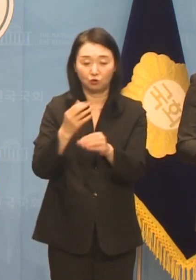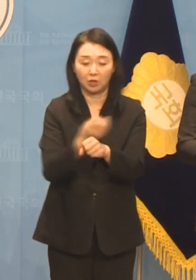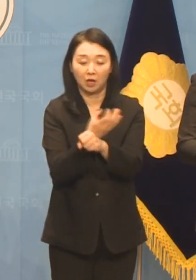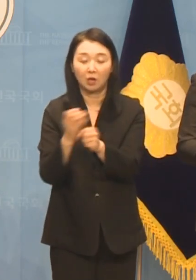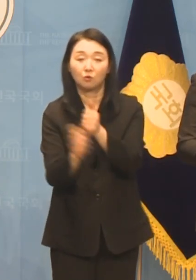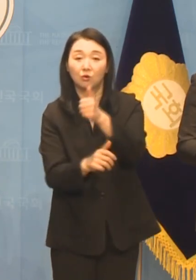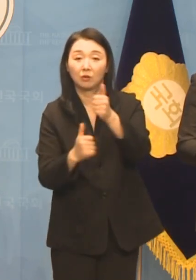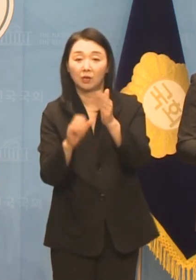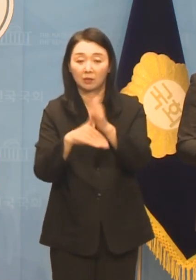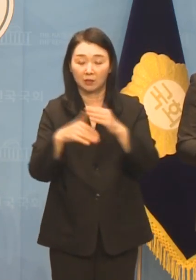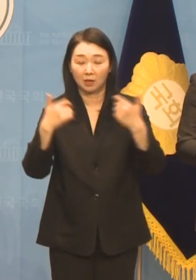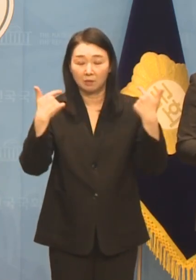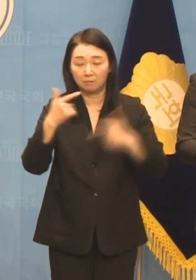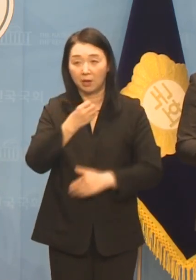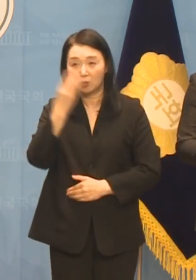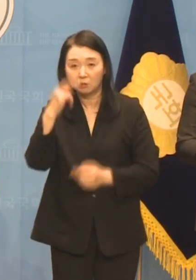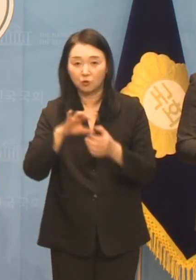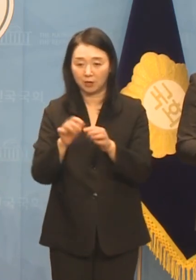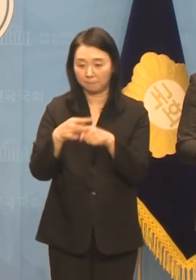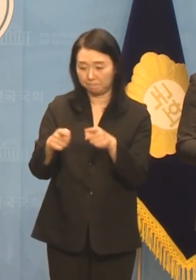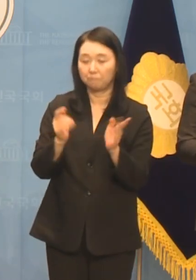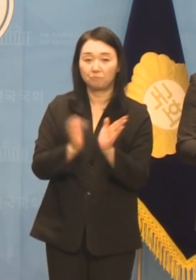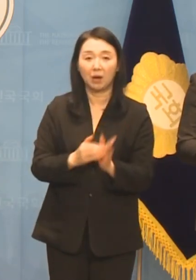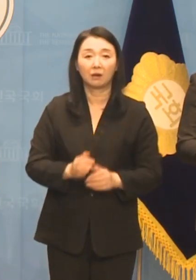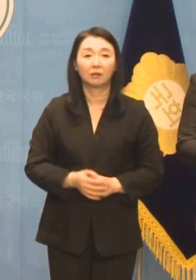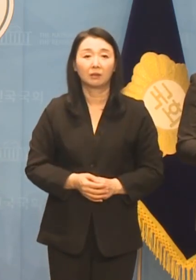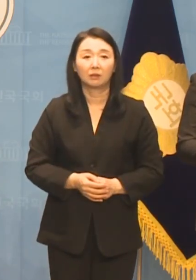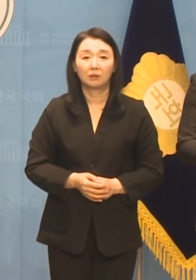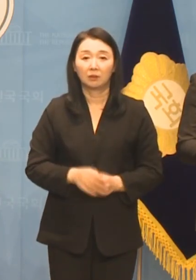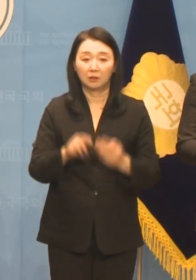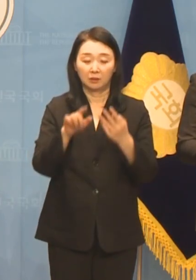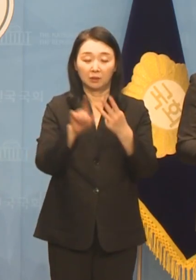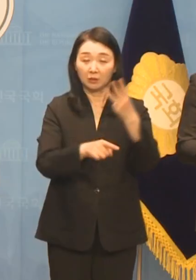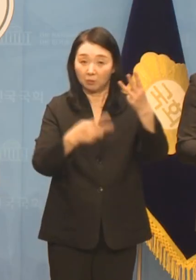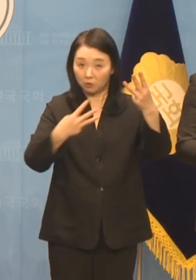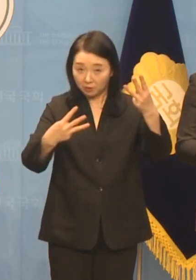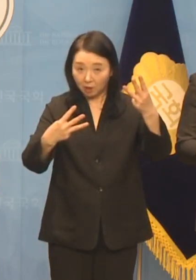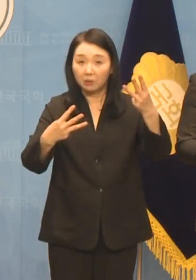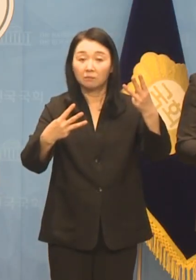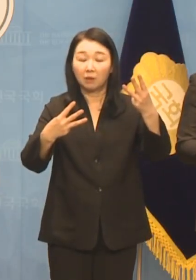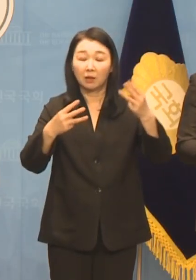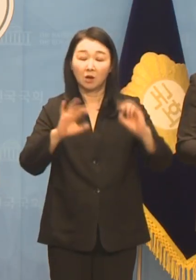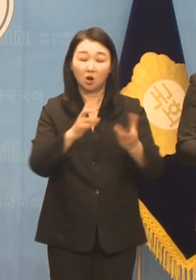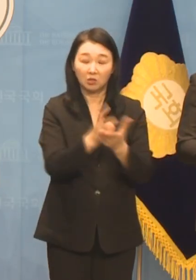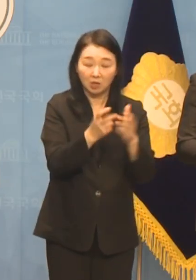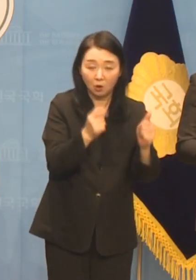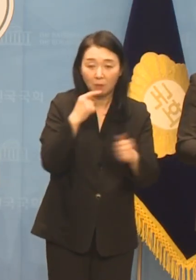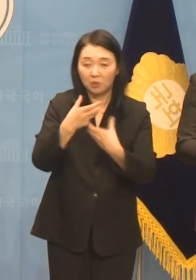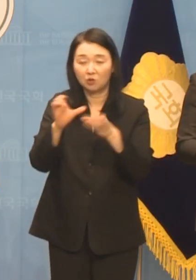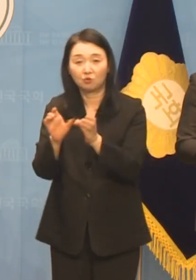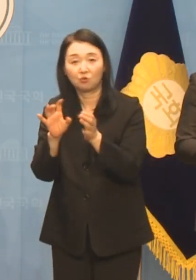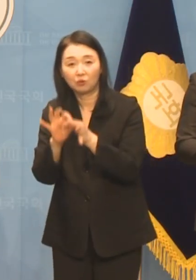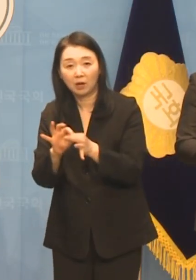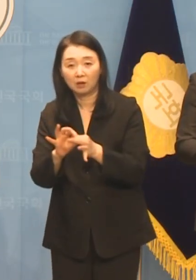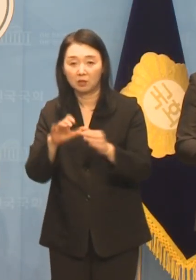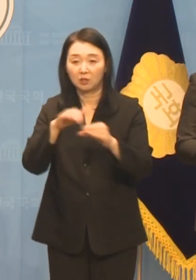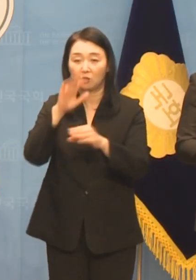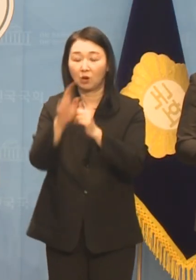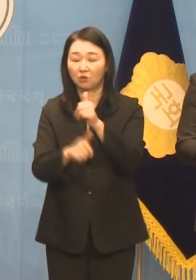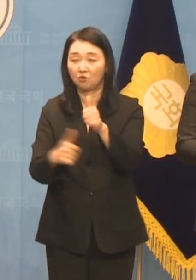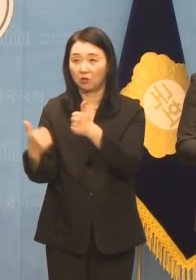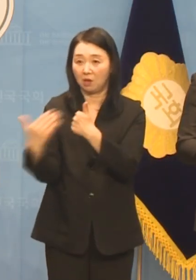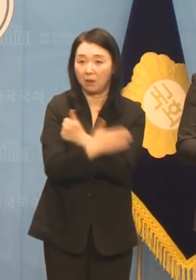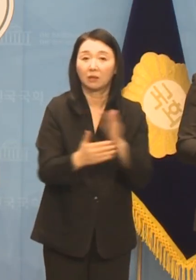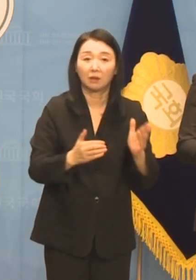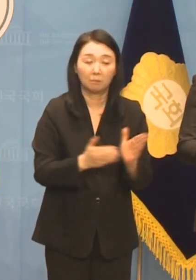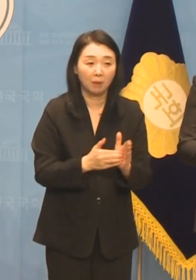언론중재위원회에서는 매일신문과 관련한 심리가 진행되었습니다. 3월 3일자 헌재와 민주당의 선관위 방탄, 이들 세